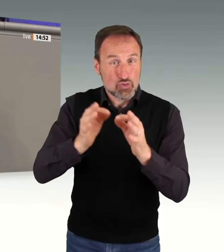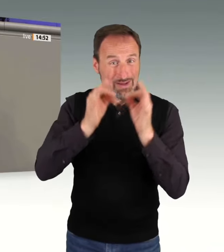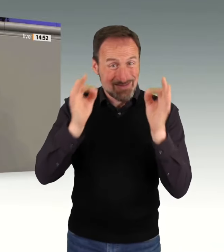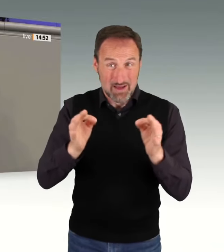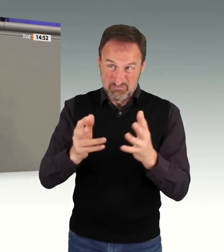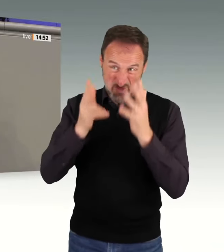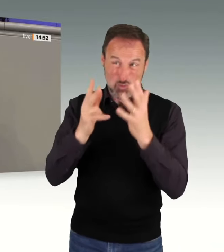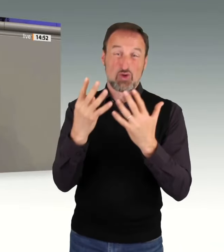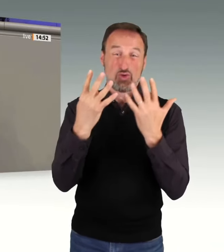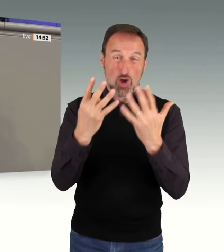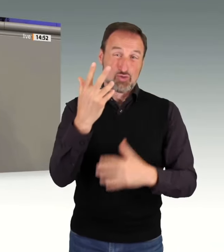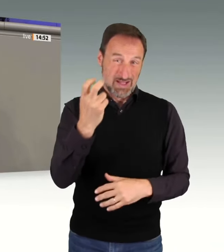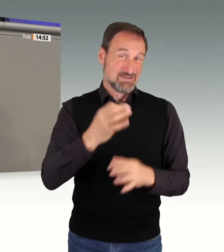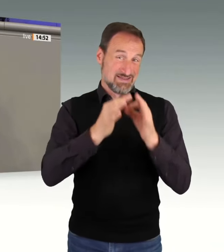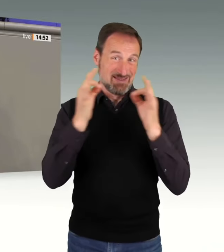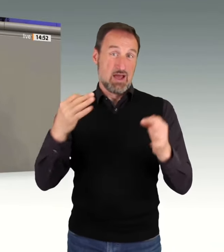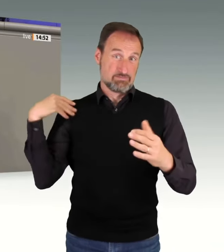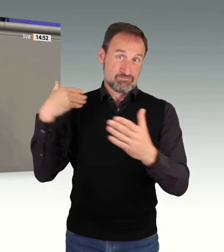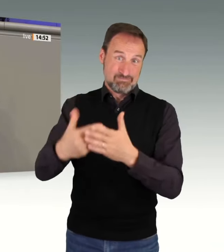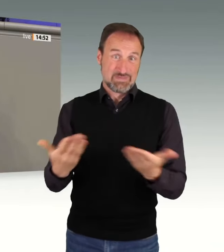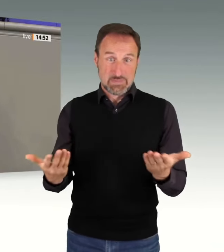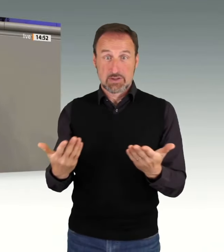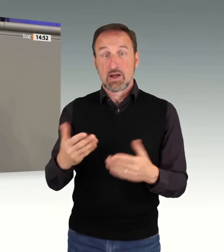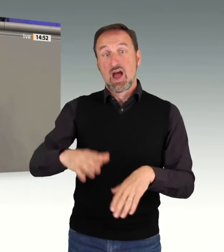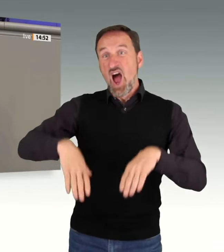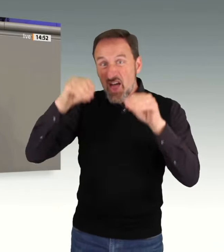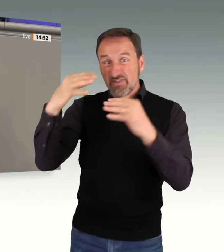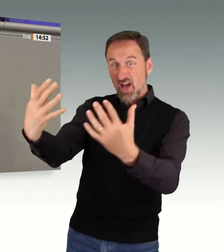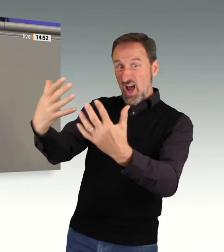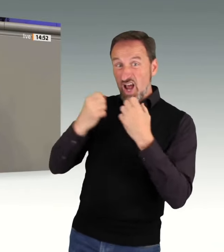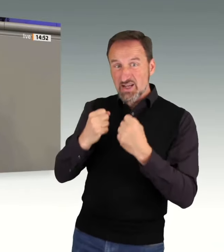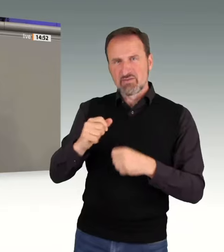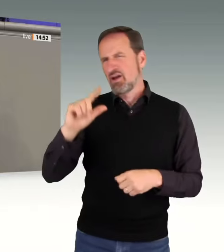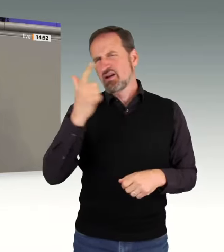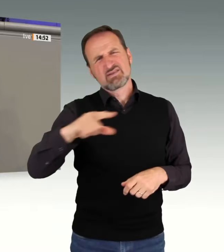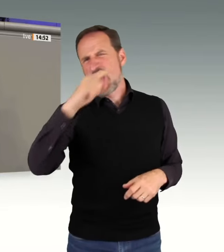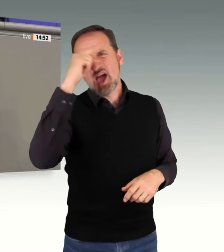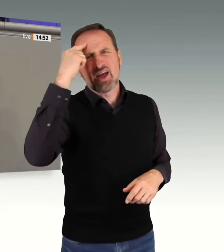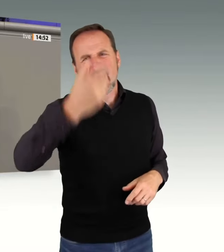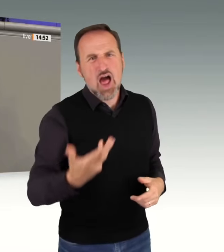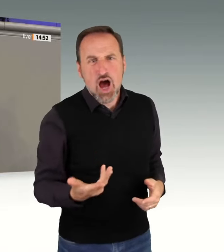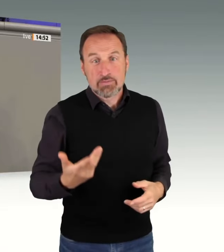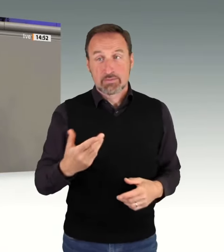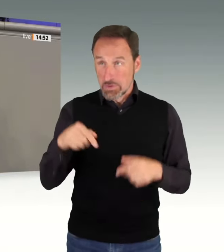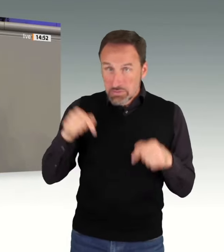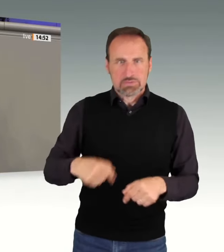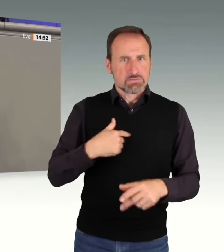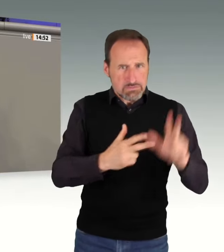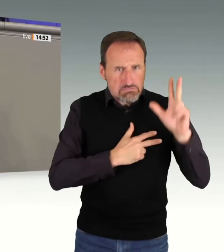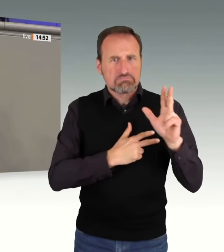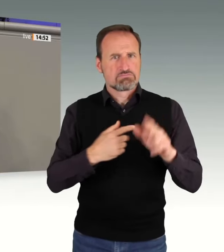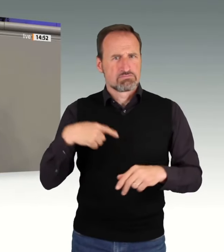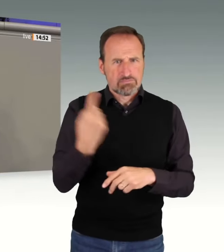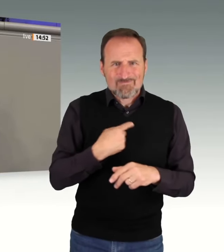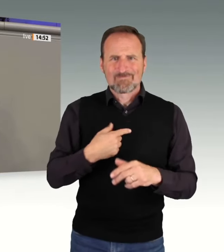können. Denn von alleine erweitert sich nicht der Raum der Sicherheit, alleine durch die gemeinsamen Entscheidungen und gemeinsame Kühnheit.